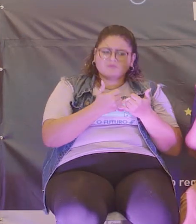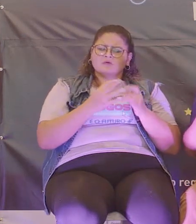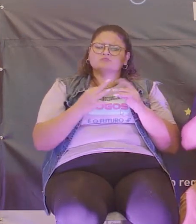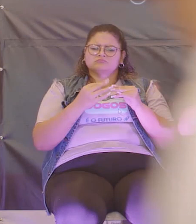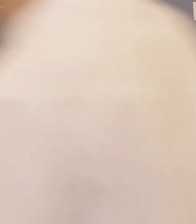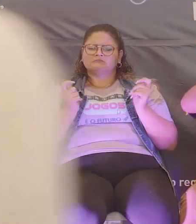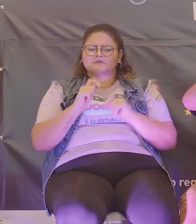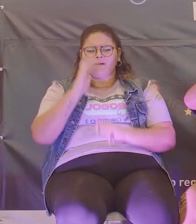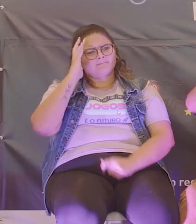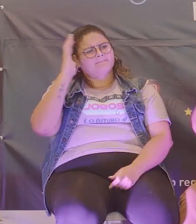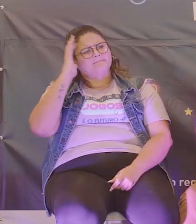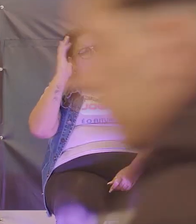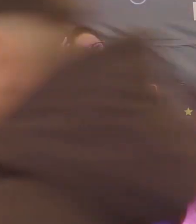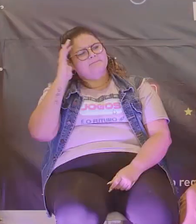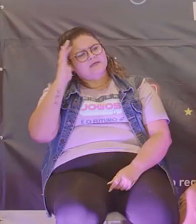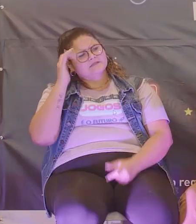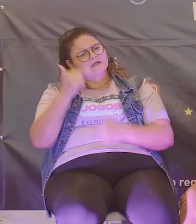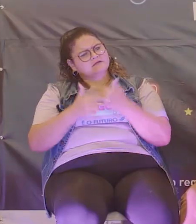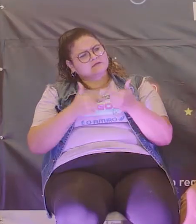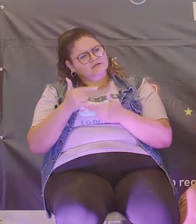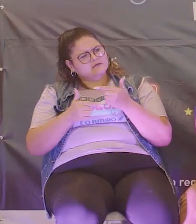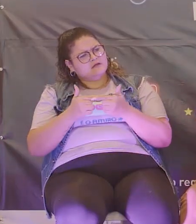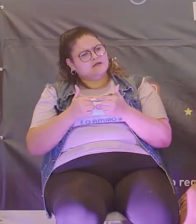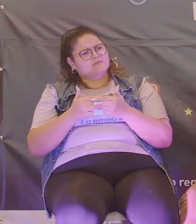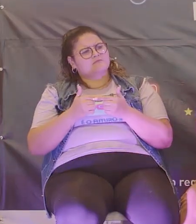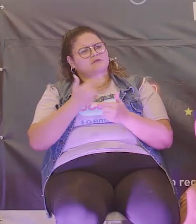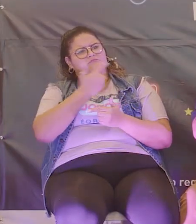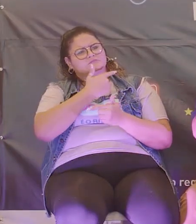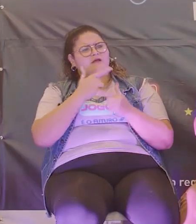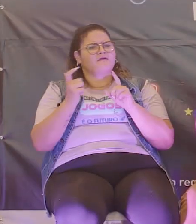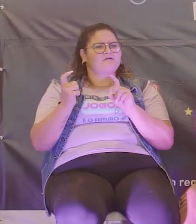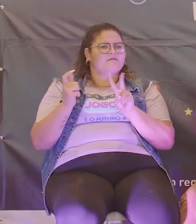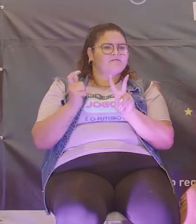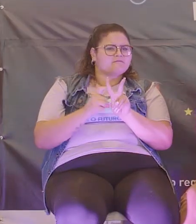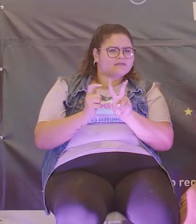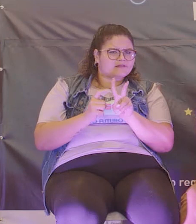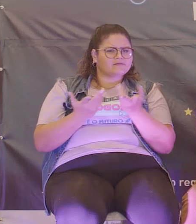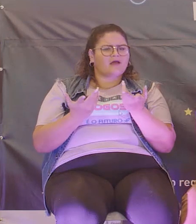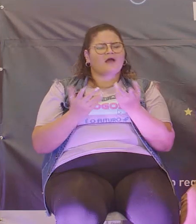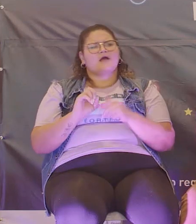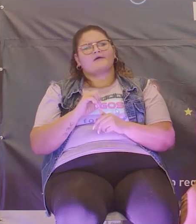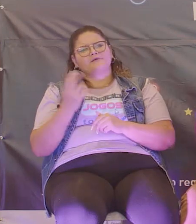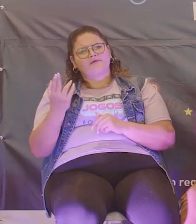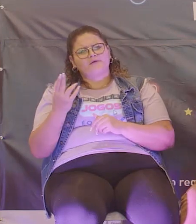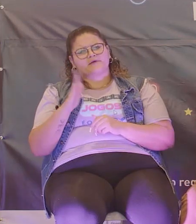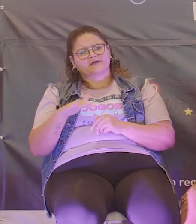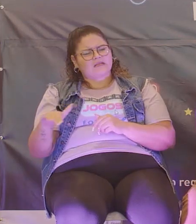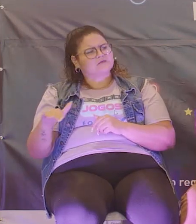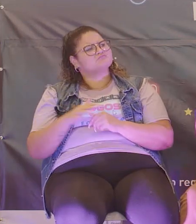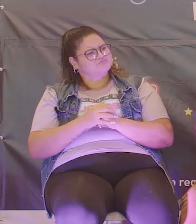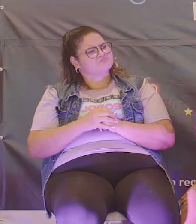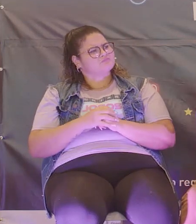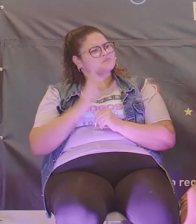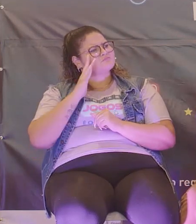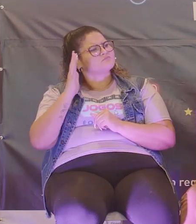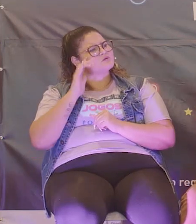pensar em trabalhar, sei lá, sendo médico, trabalhar como ser veterinário, sabe? Vai ser uma das primeiras coisas que uma criança vai poder olhar e falar, pô, o meu sonho é ser